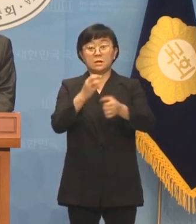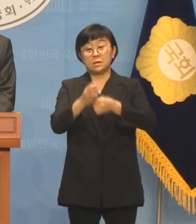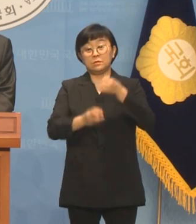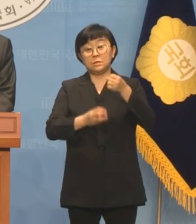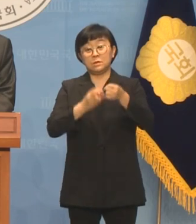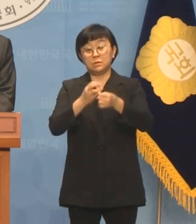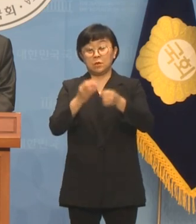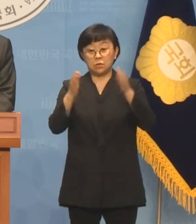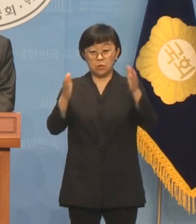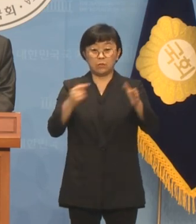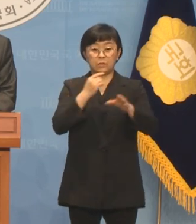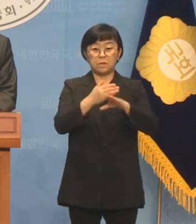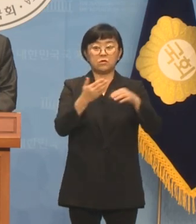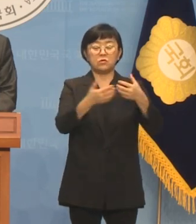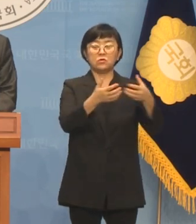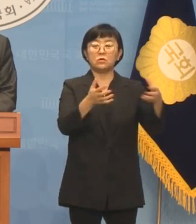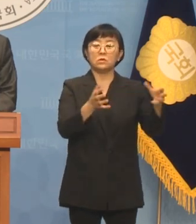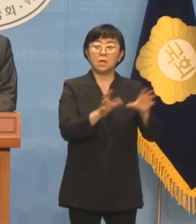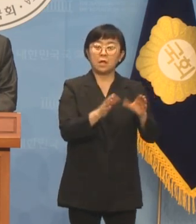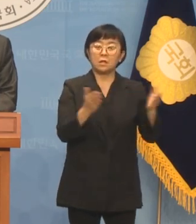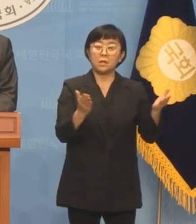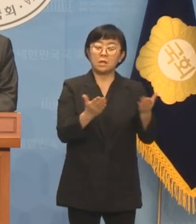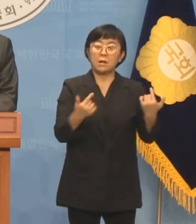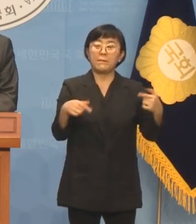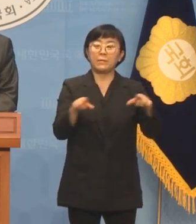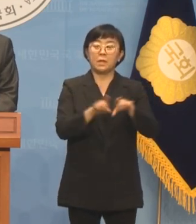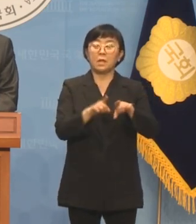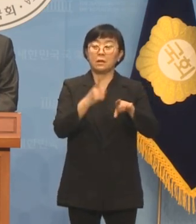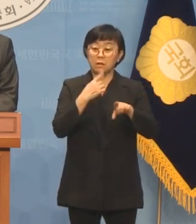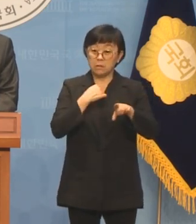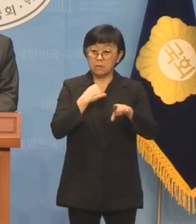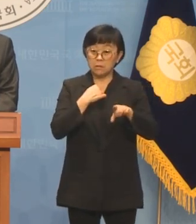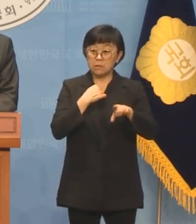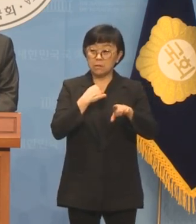30년간 민주당에서 저와 함께